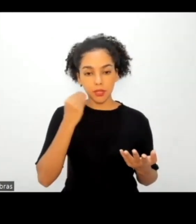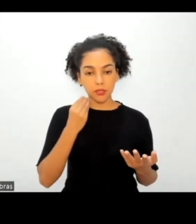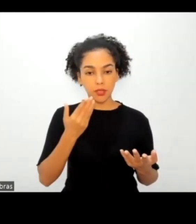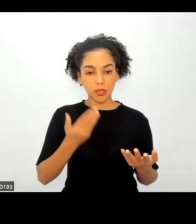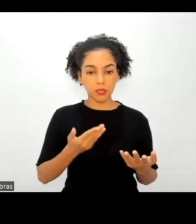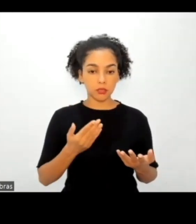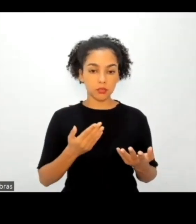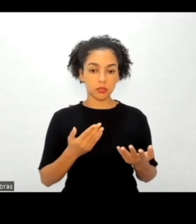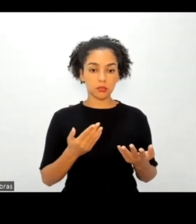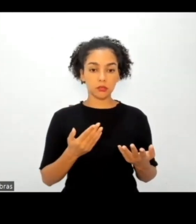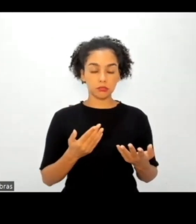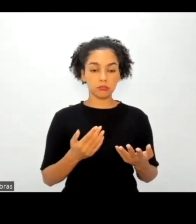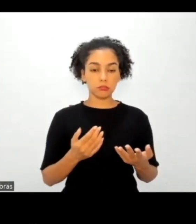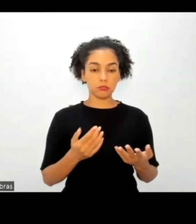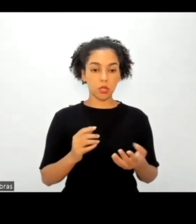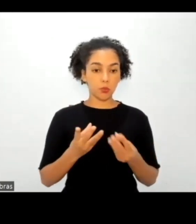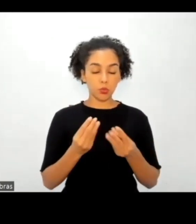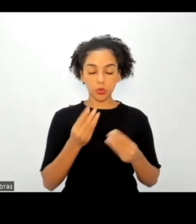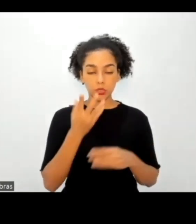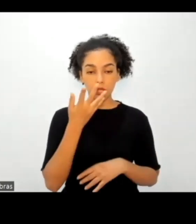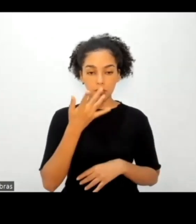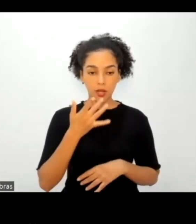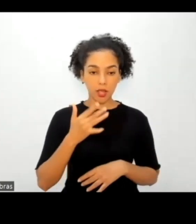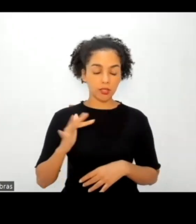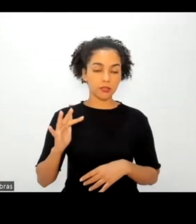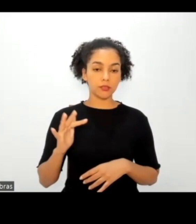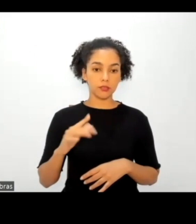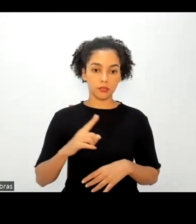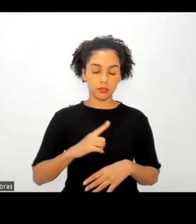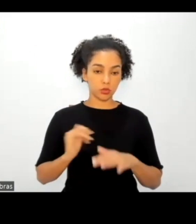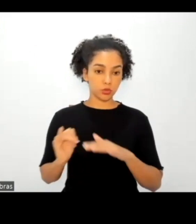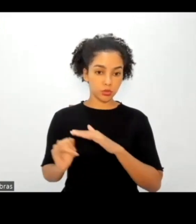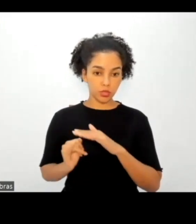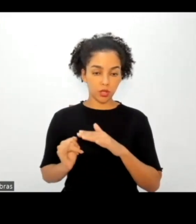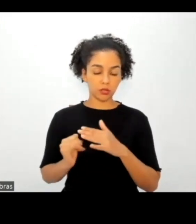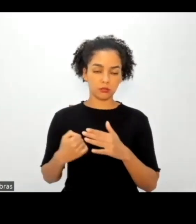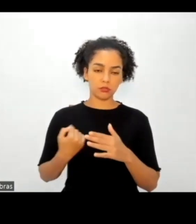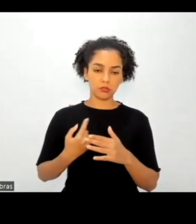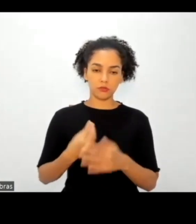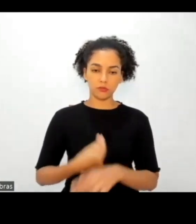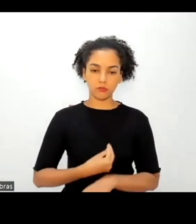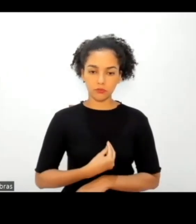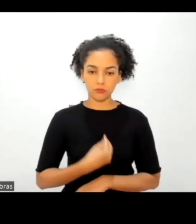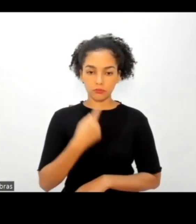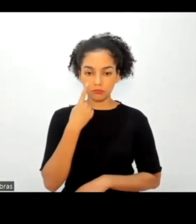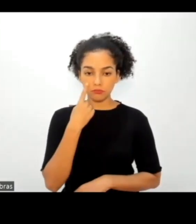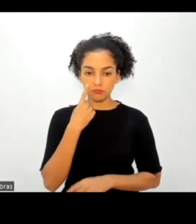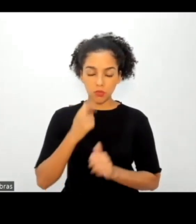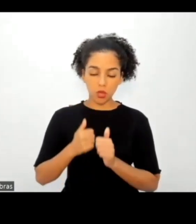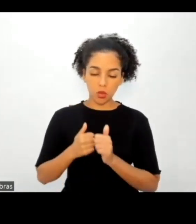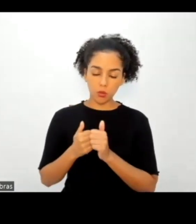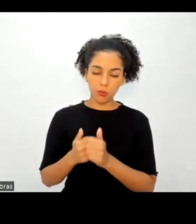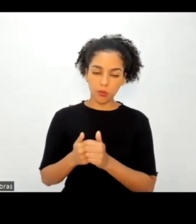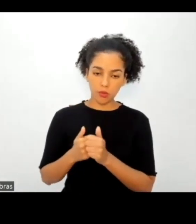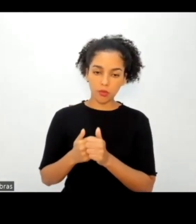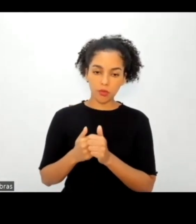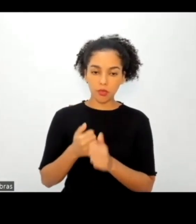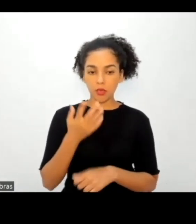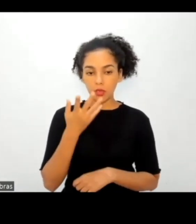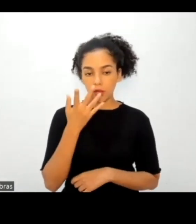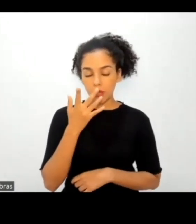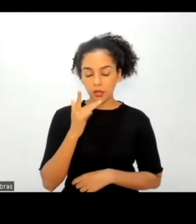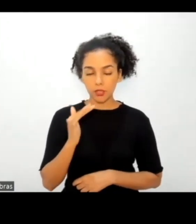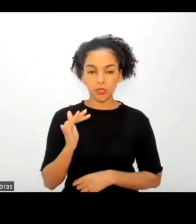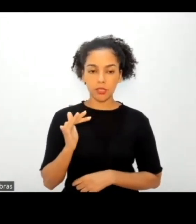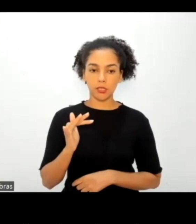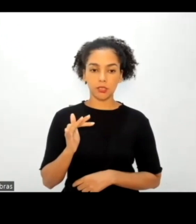quantos, né, crianças que são institucionalizadas, né, que a gente vivenciou isso, né, pôde, infelizmente, acompanhar crianças que foram